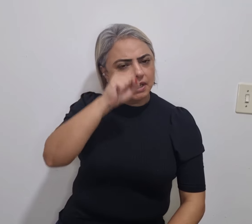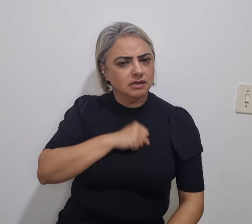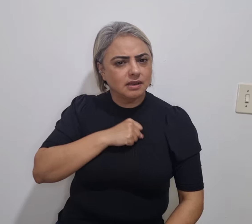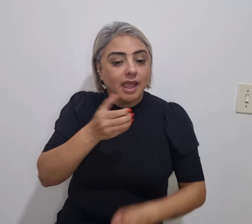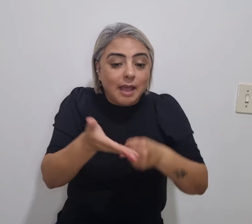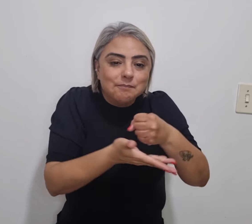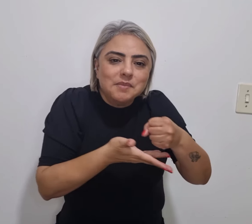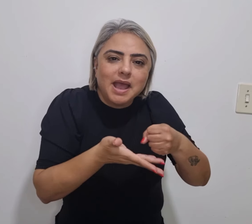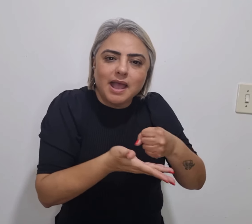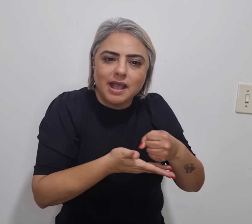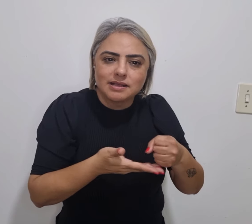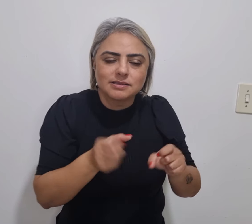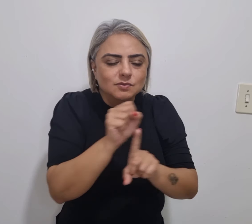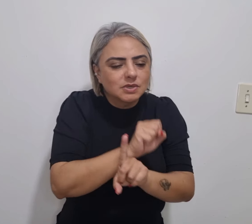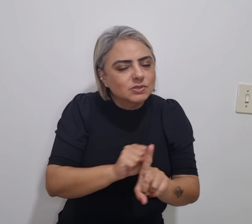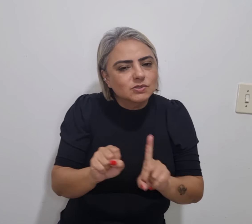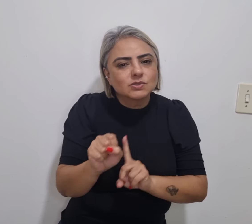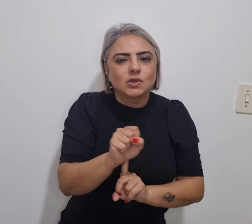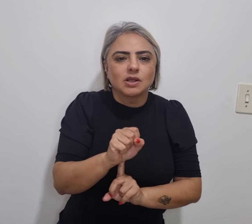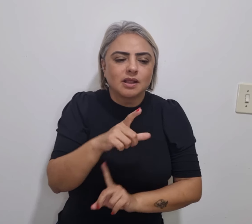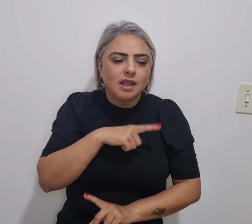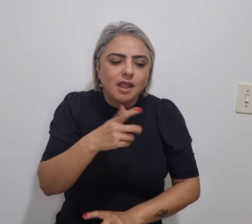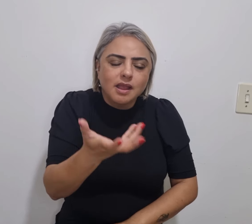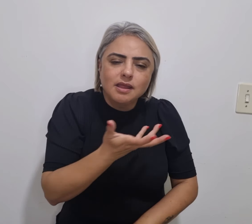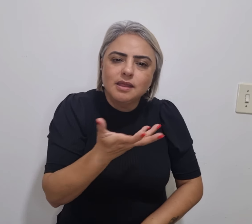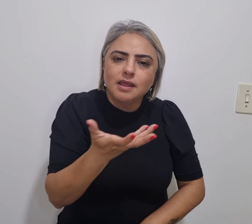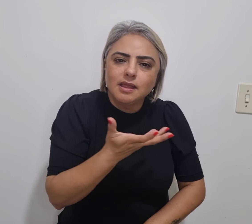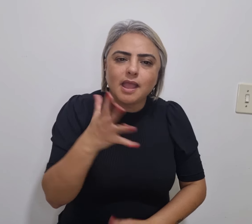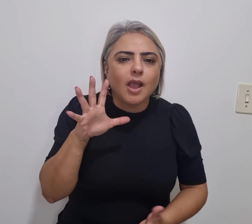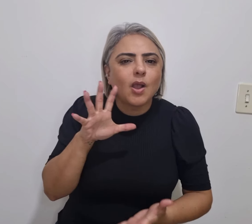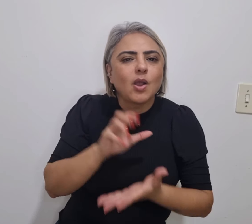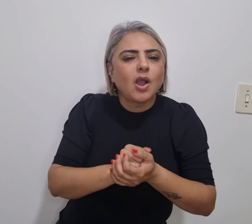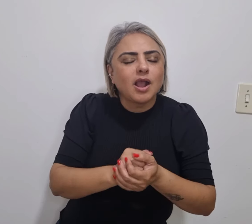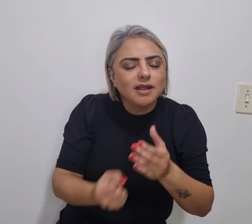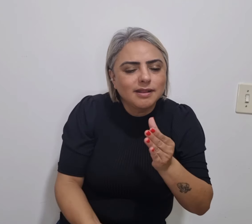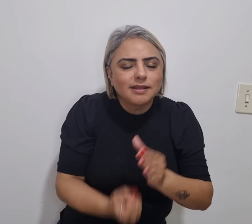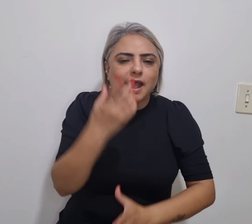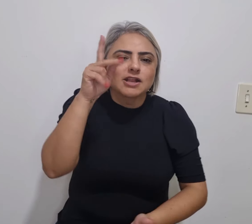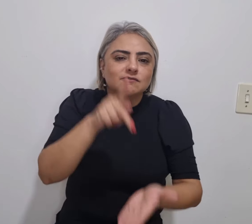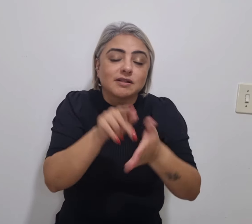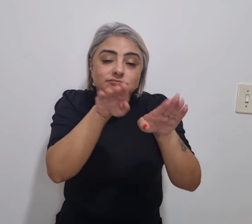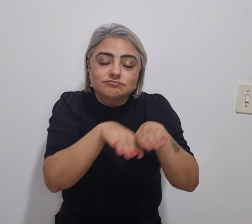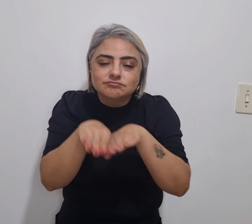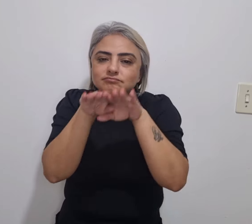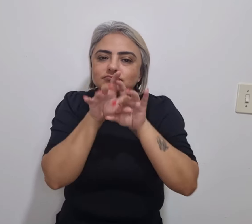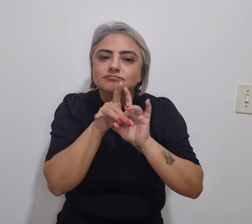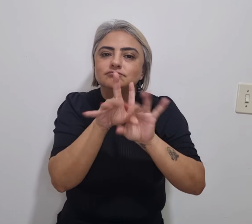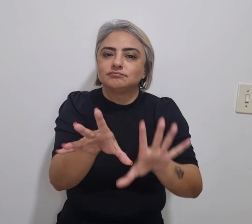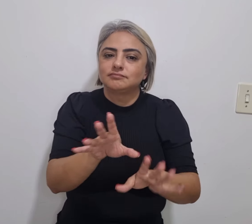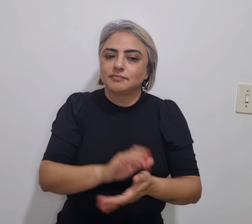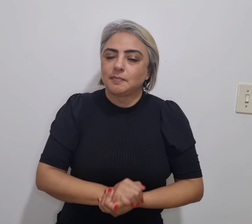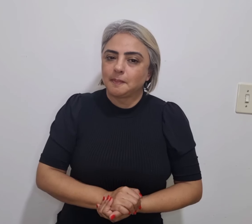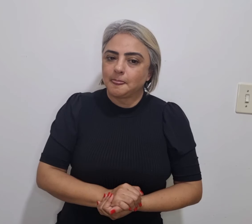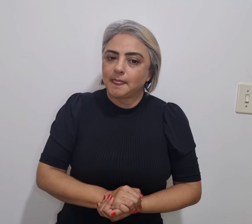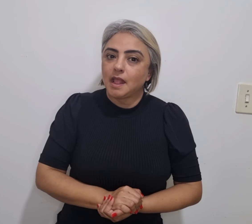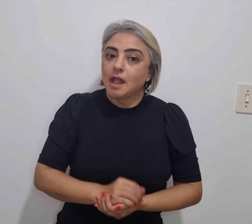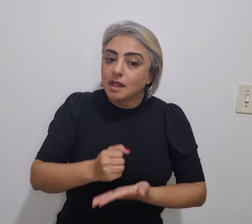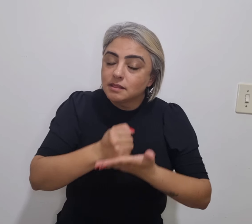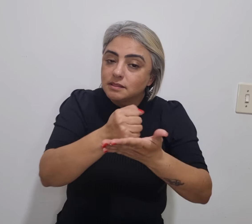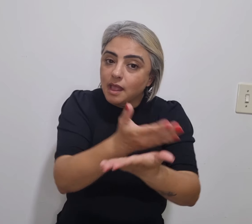básica de uma sociedade que quer se constituir de fato democrática. Dar aos